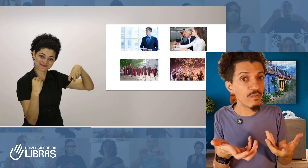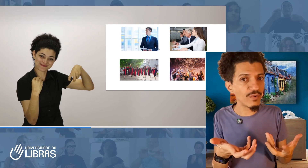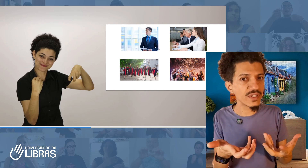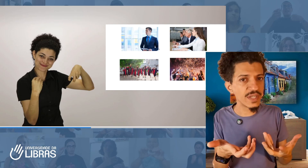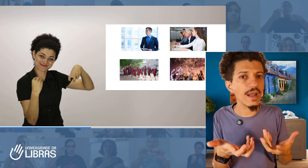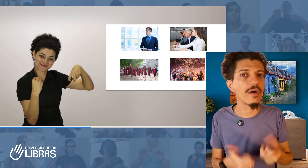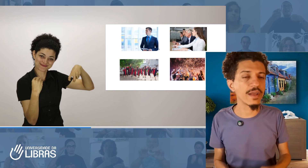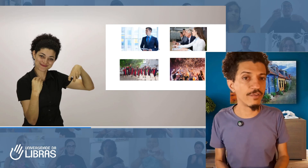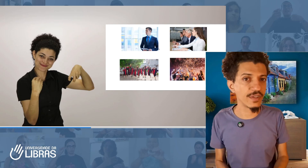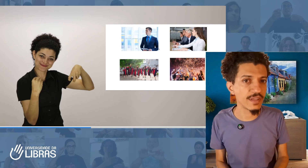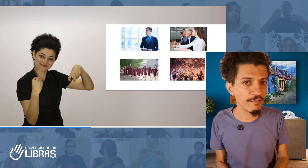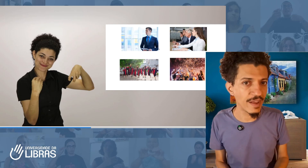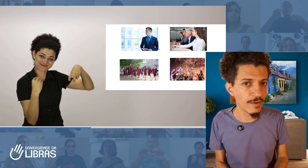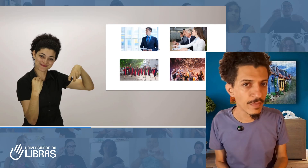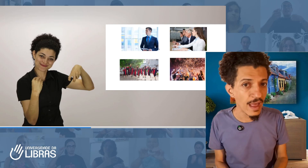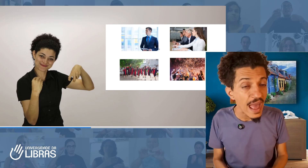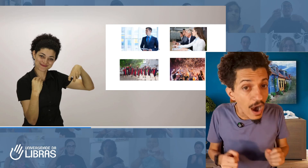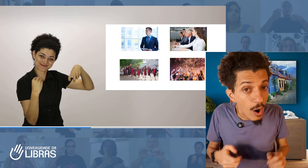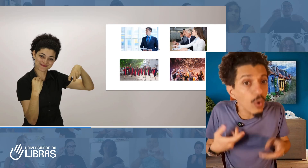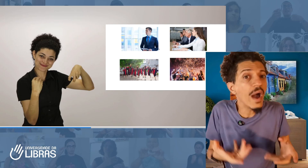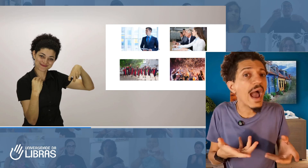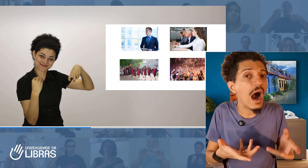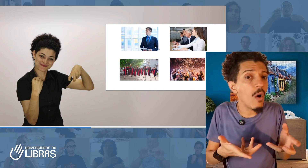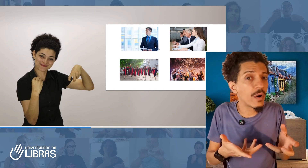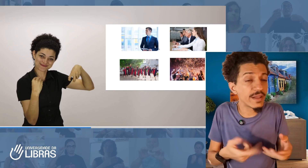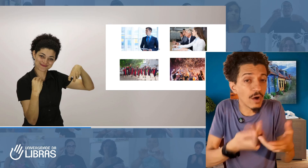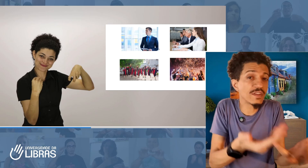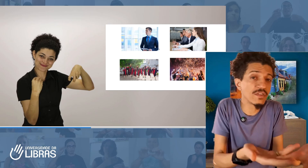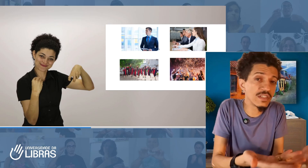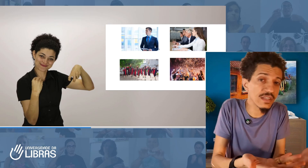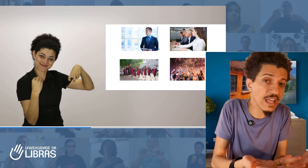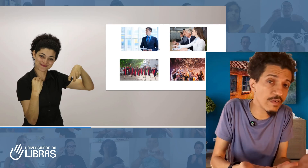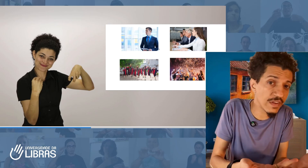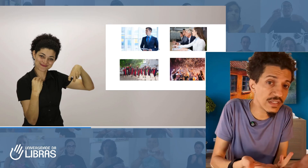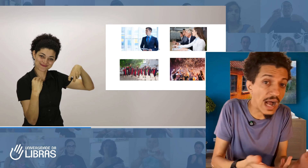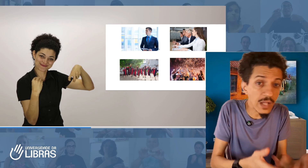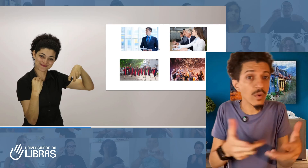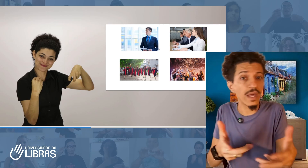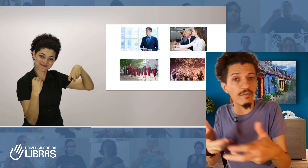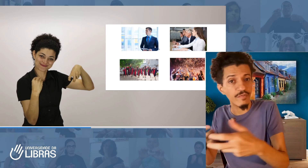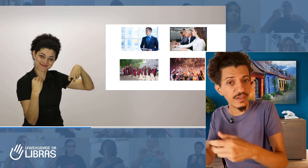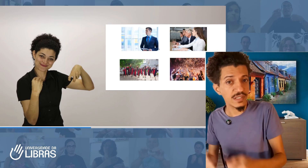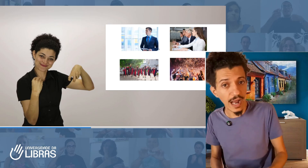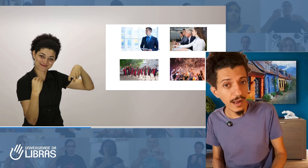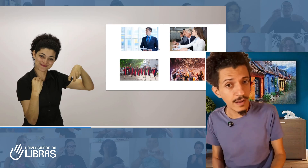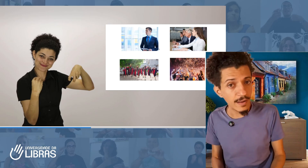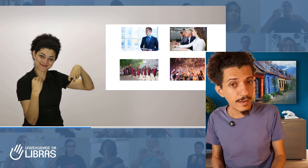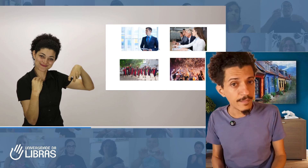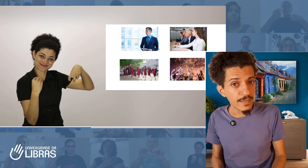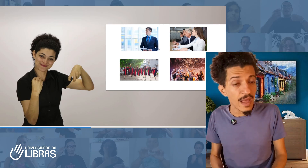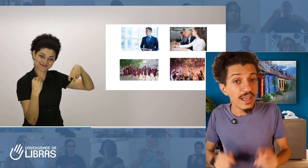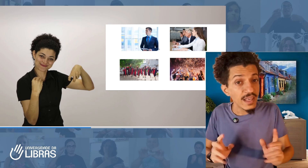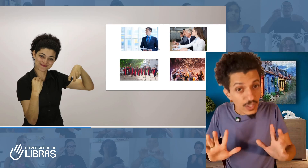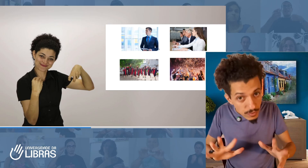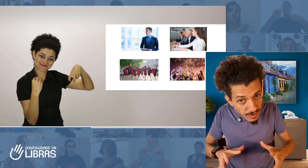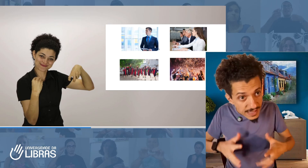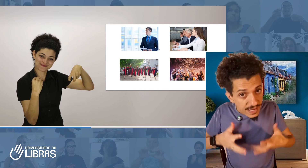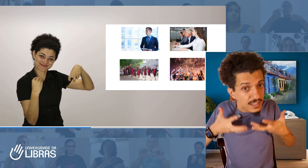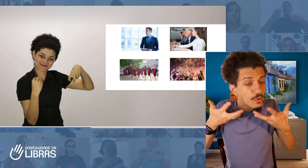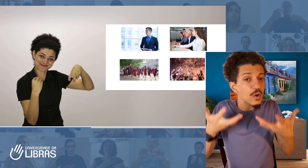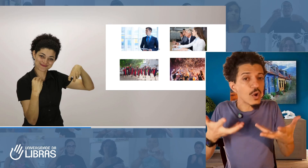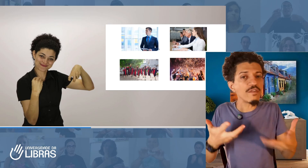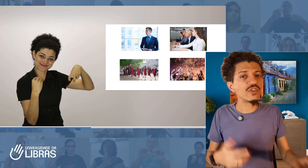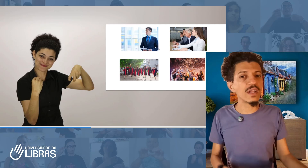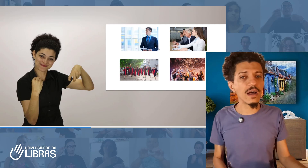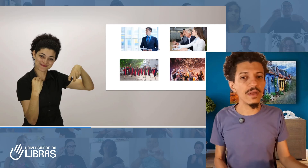emocional com você na hora que você está vendo. É algo real que talvez você já tenha vivenciado ou queira vivenciar. E isso vai